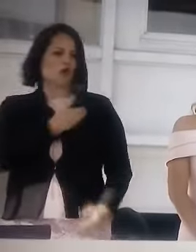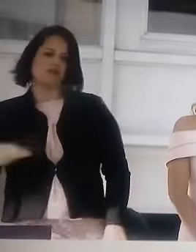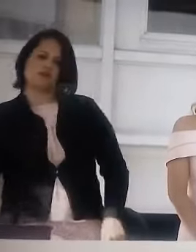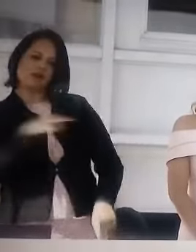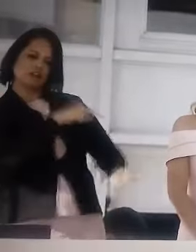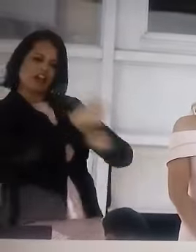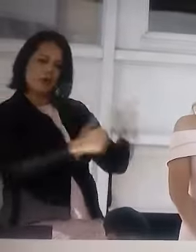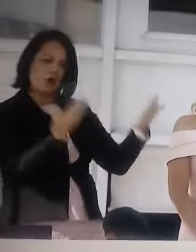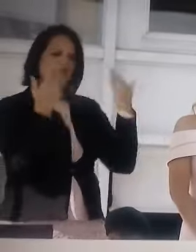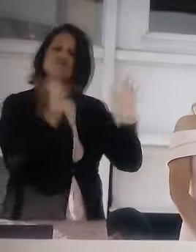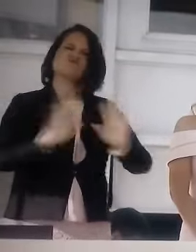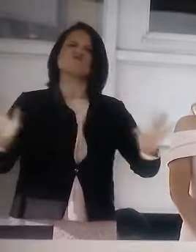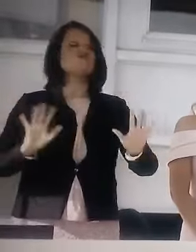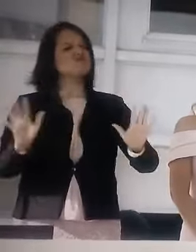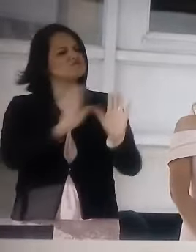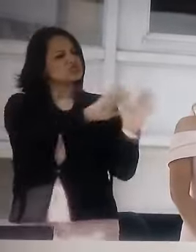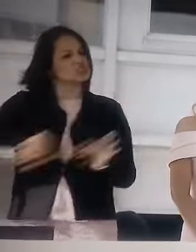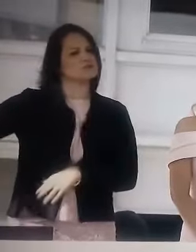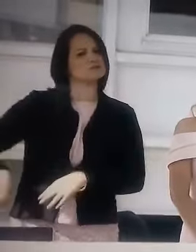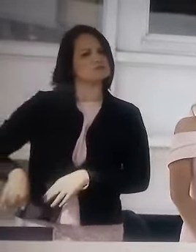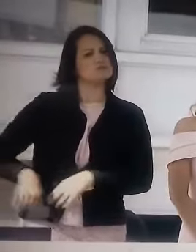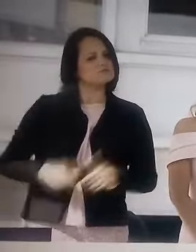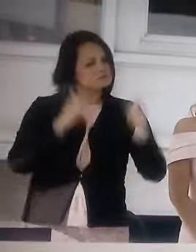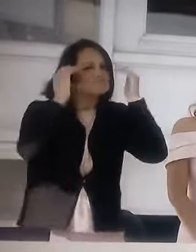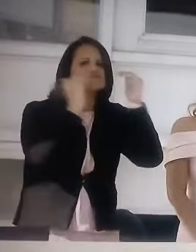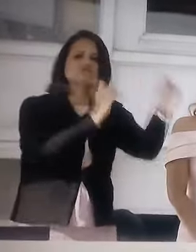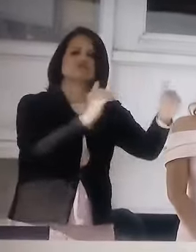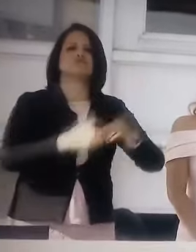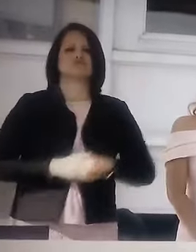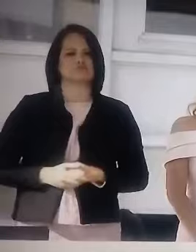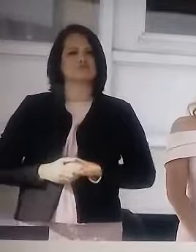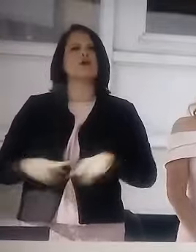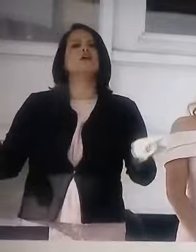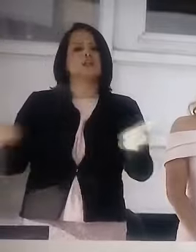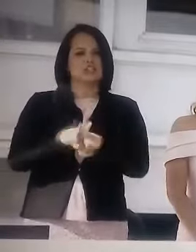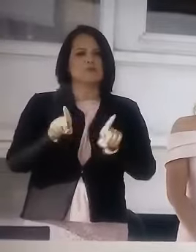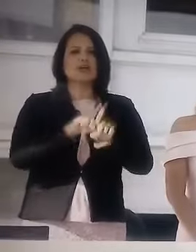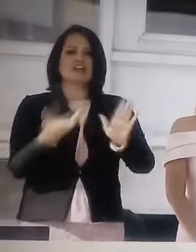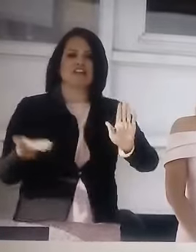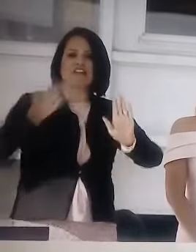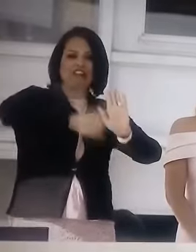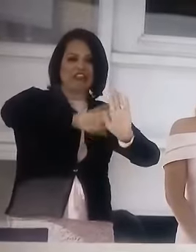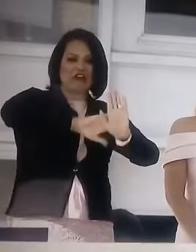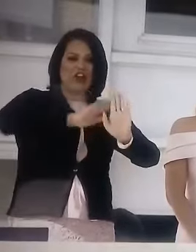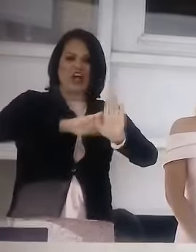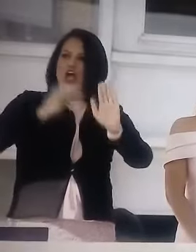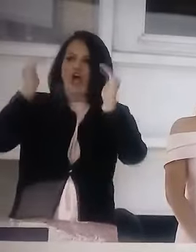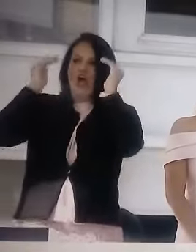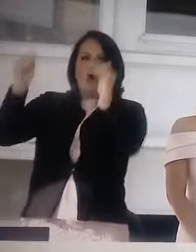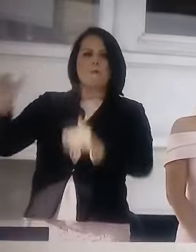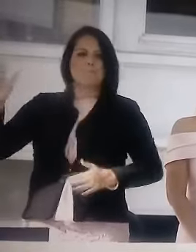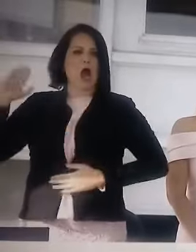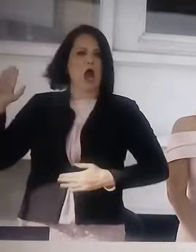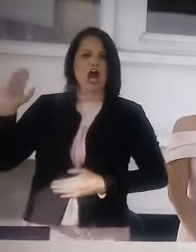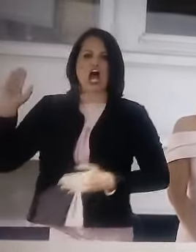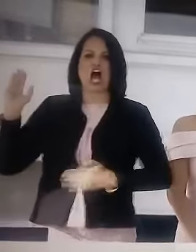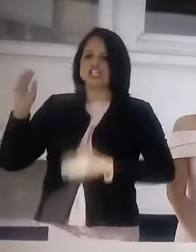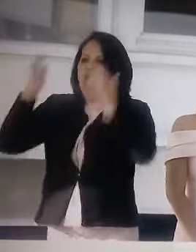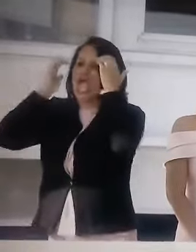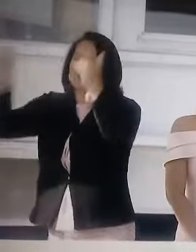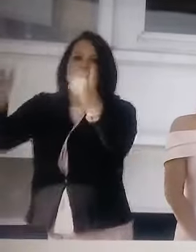sobre quem trabalha e quem produz. Também é urgente acabar com a ideologia que defende bandidos e criminaliza